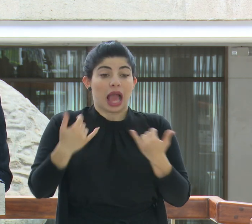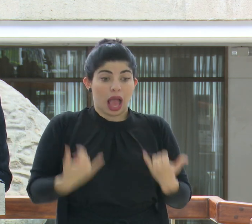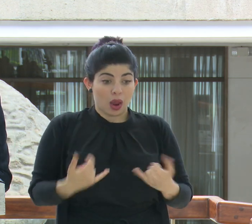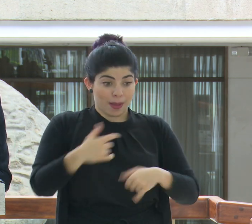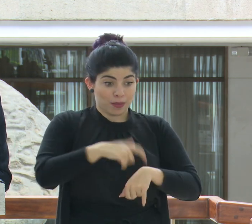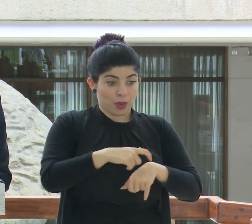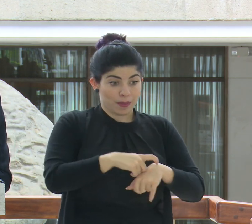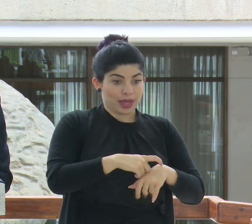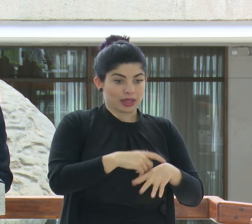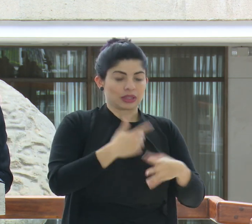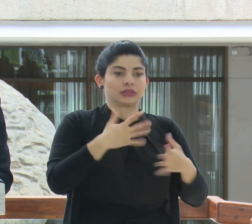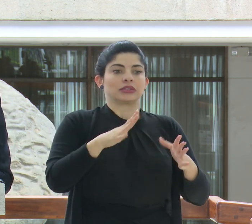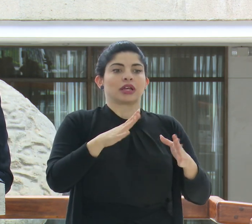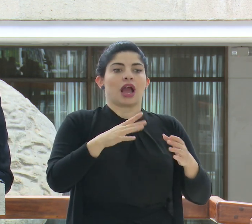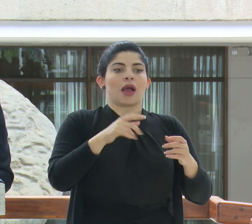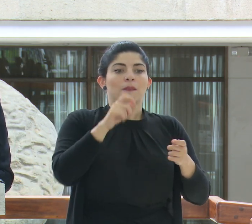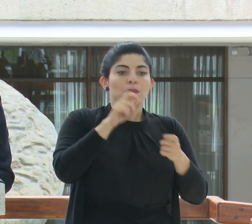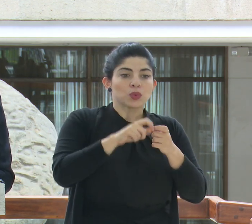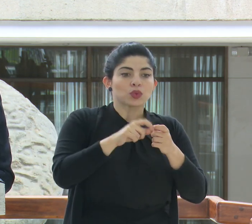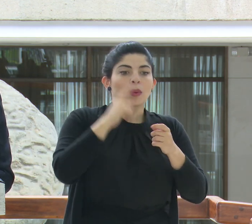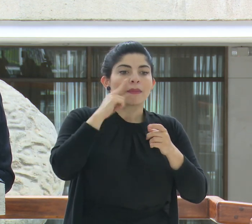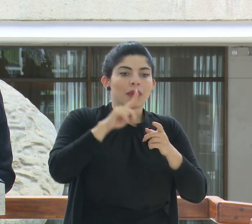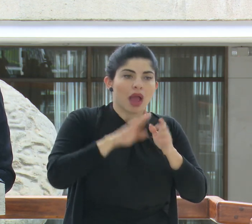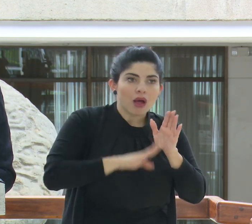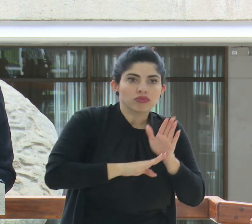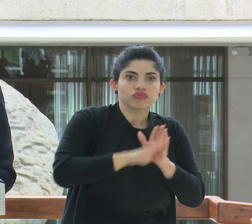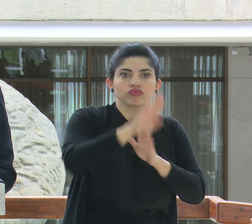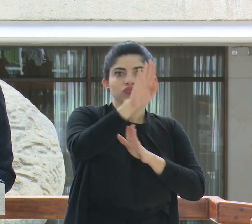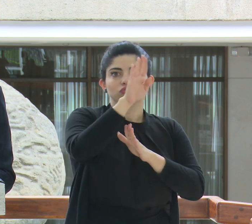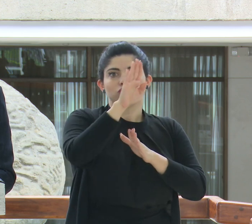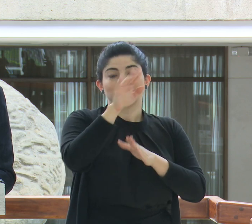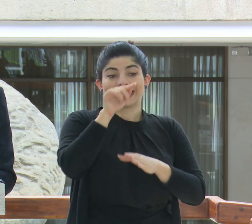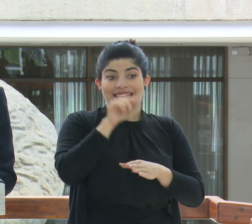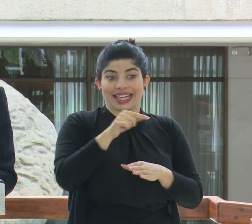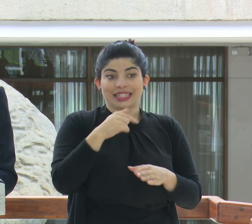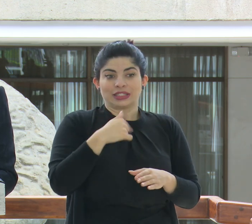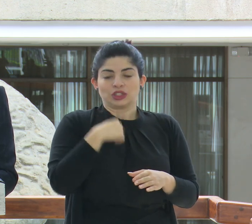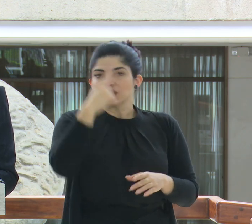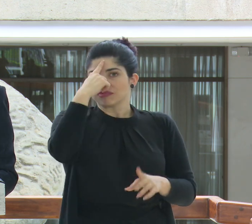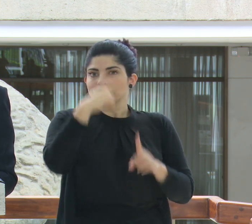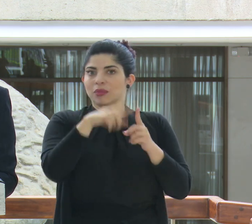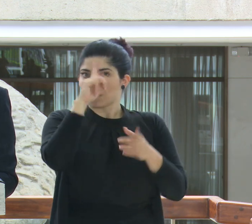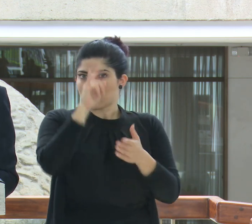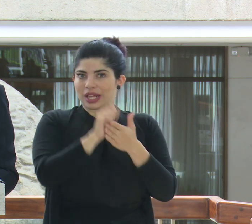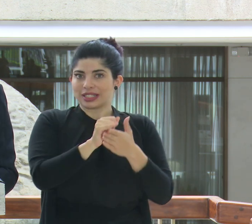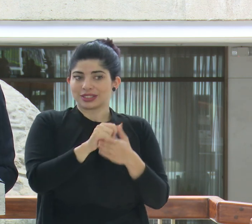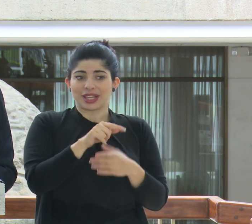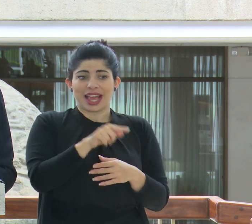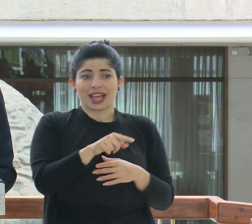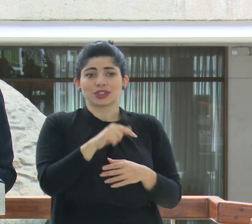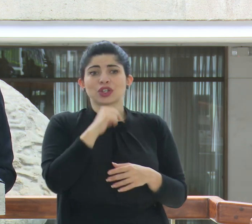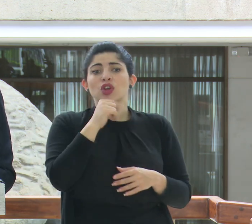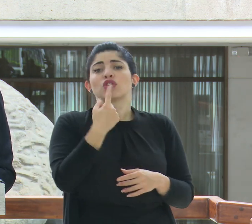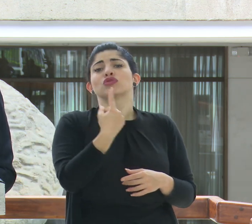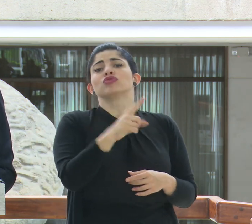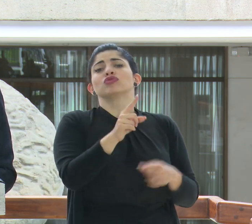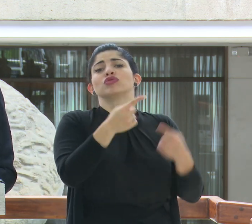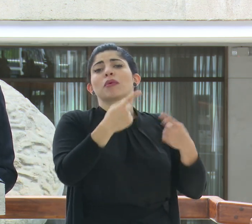punto de partida para crecer, para despegar. Y eso es lo que a mí me tiene optimista. Eso no va a pasar por sí